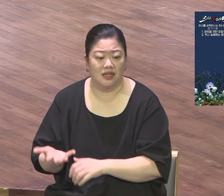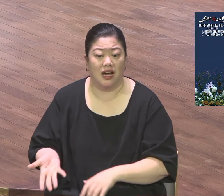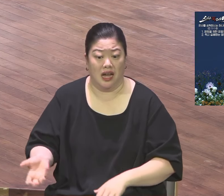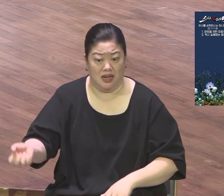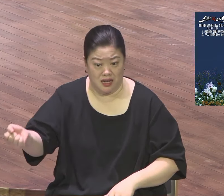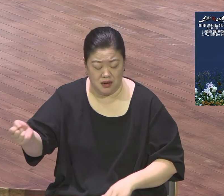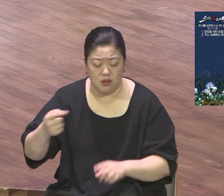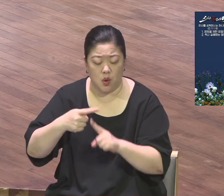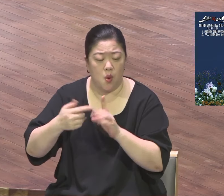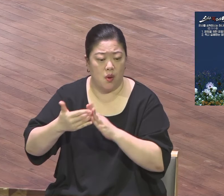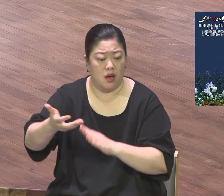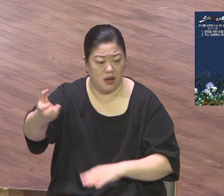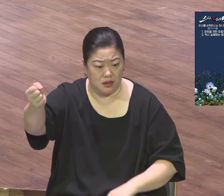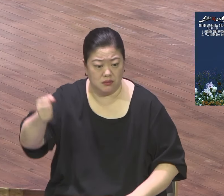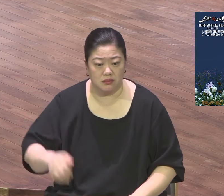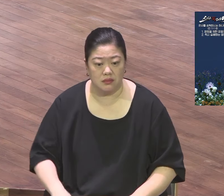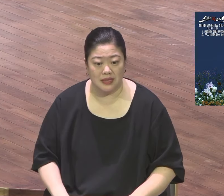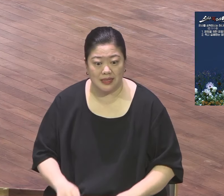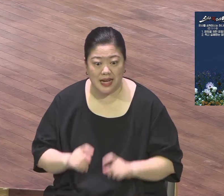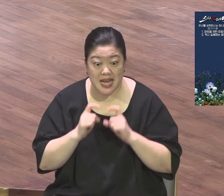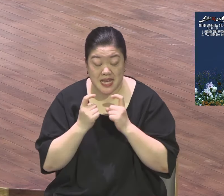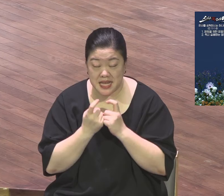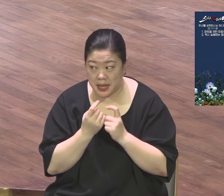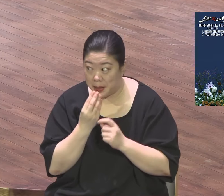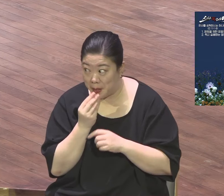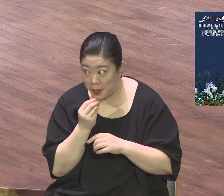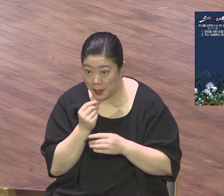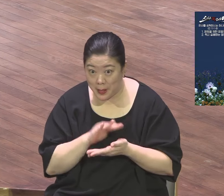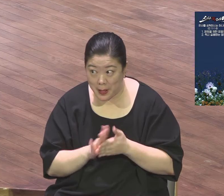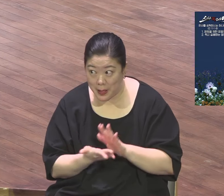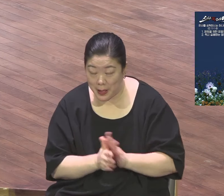없었습니다. 하나도 없었습니다.